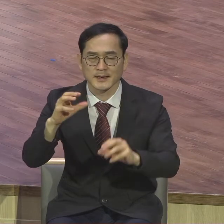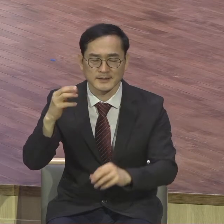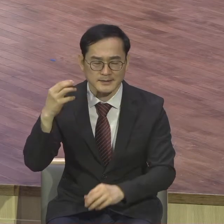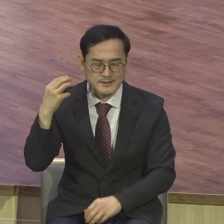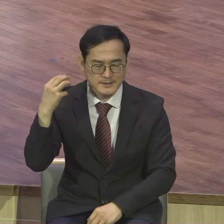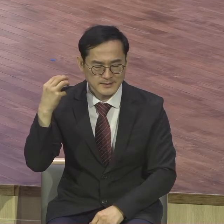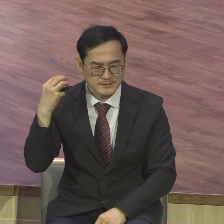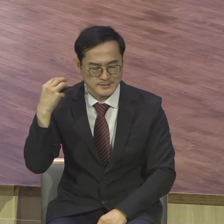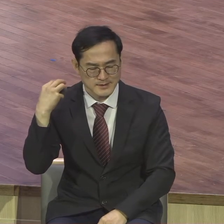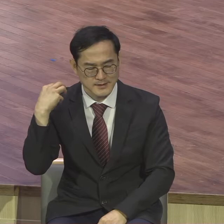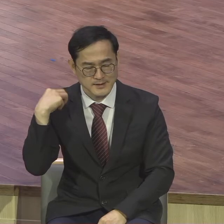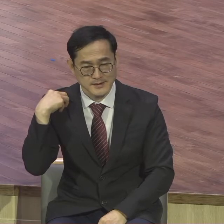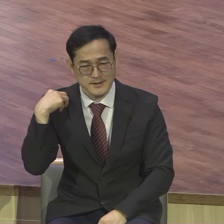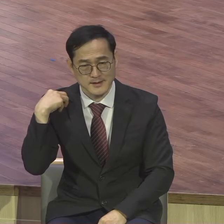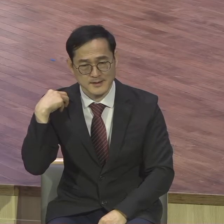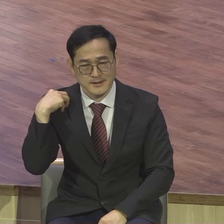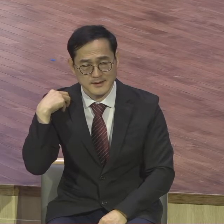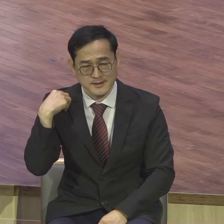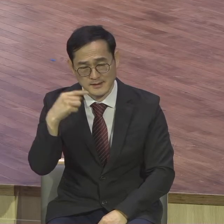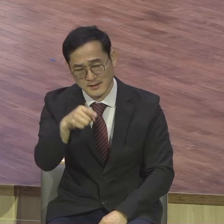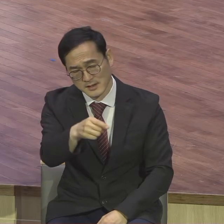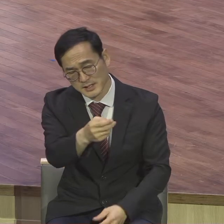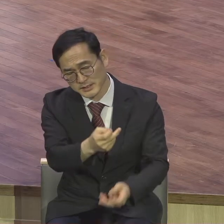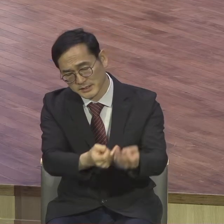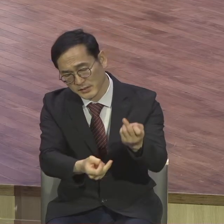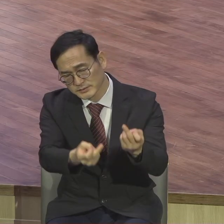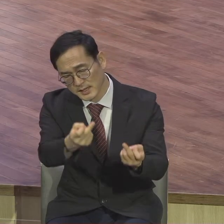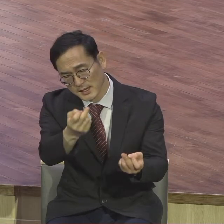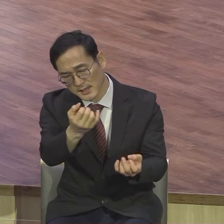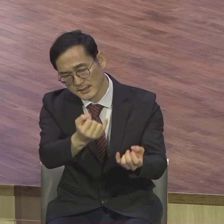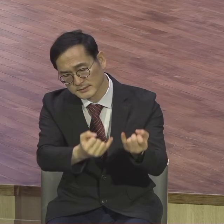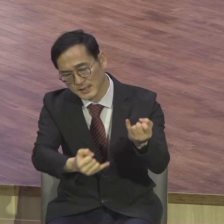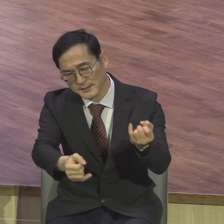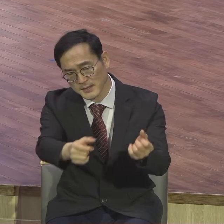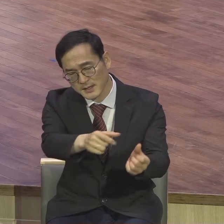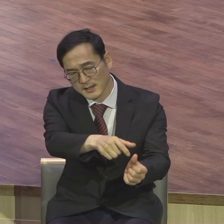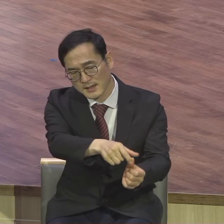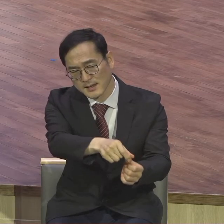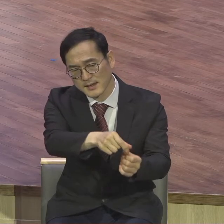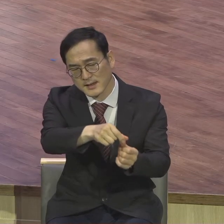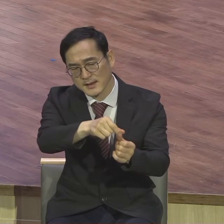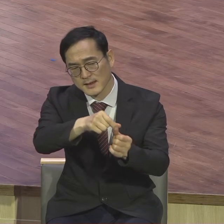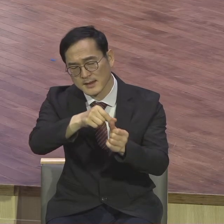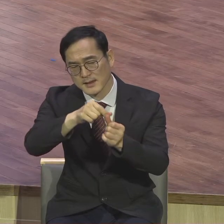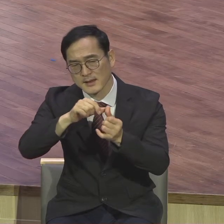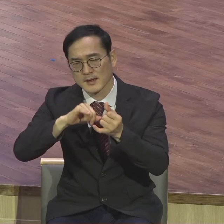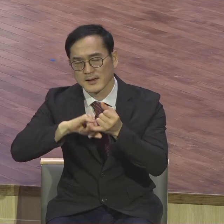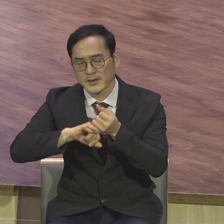주님 살려라.